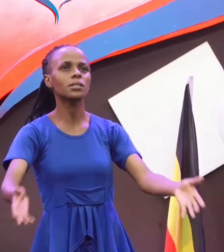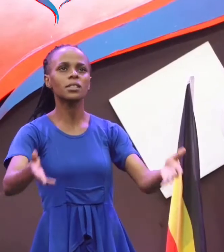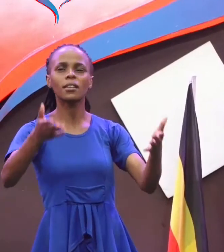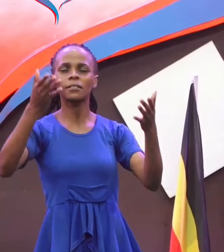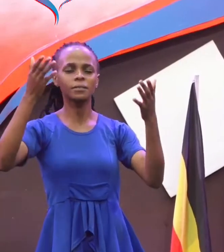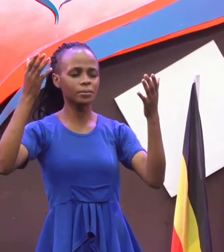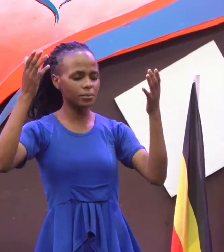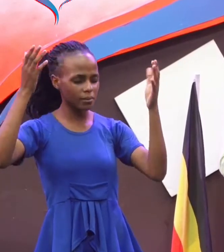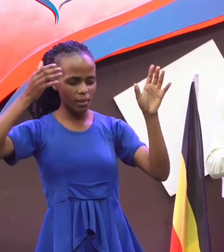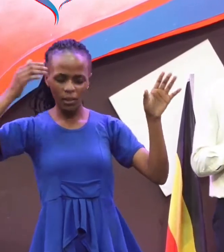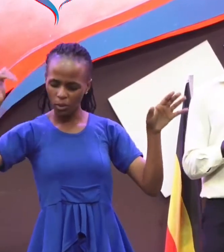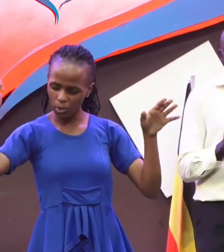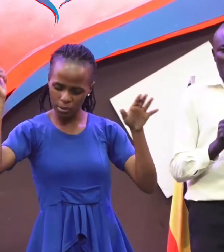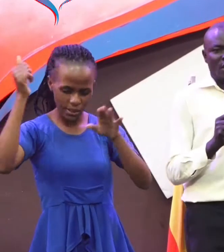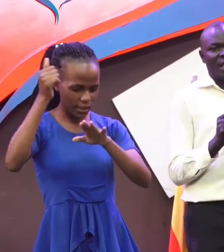tukuyimusa